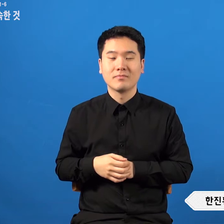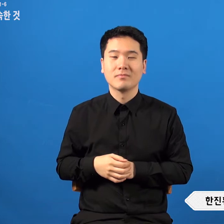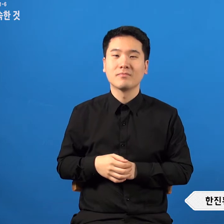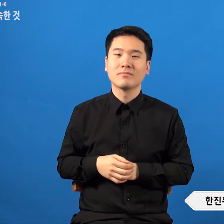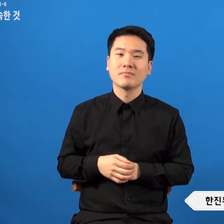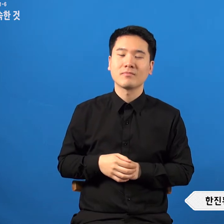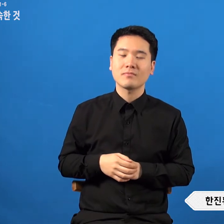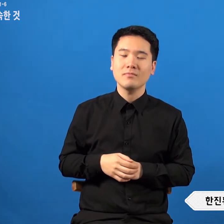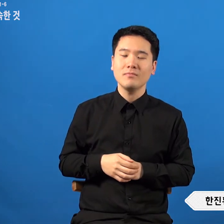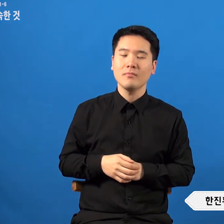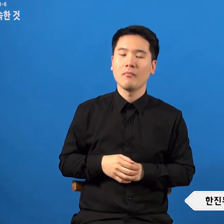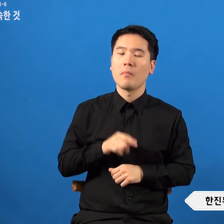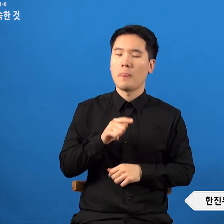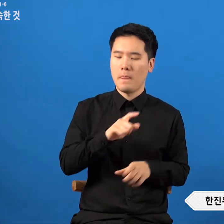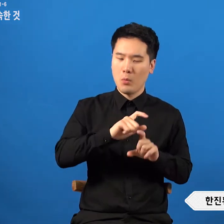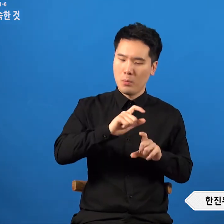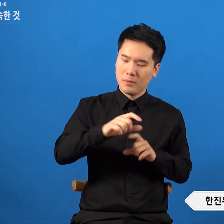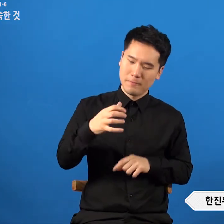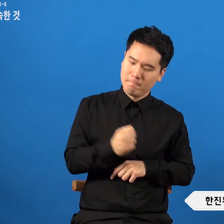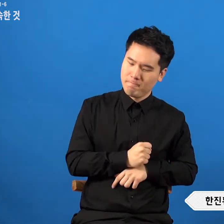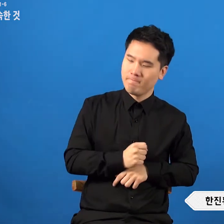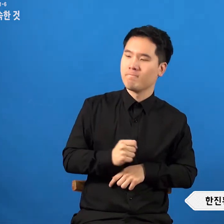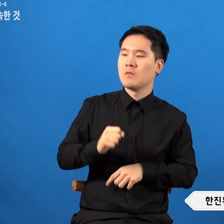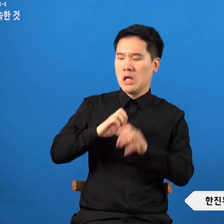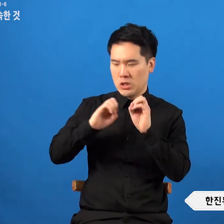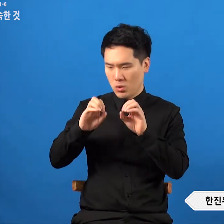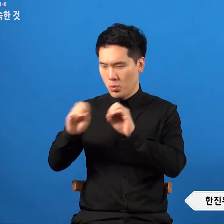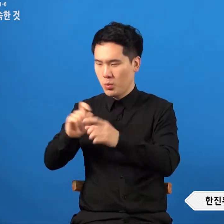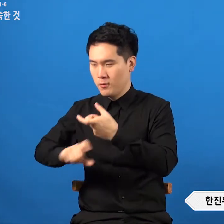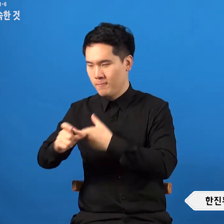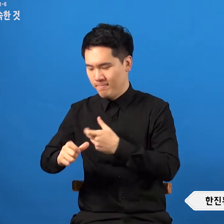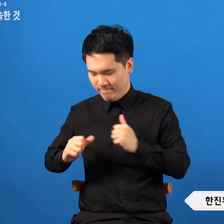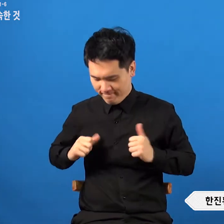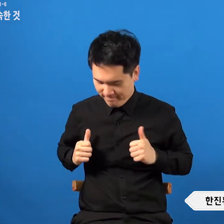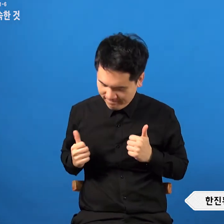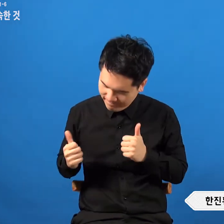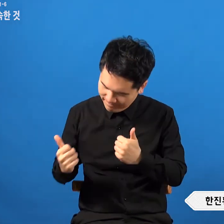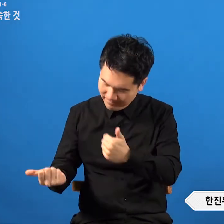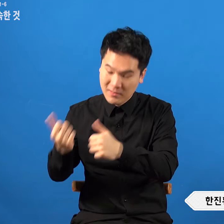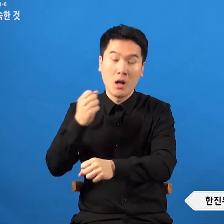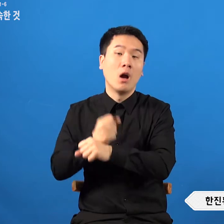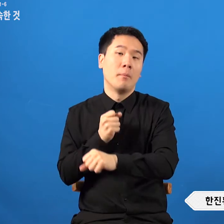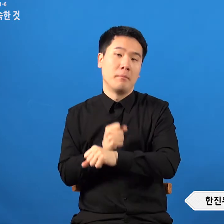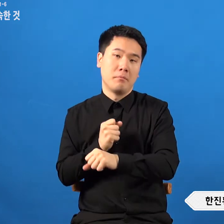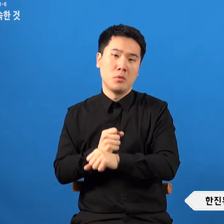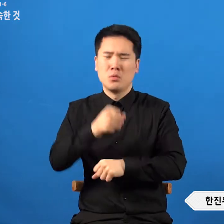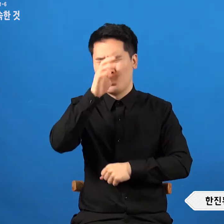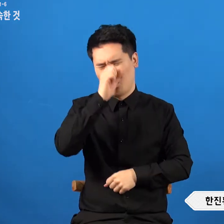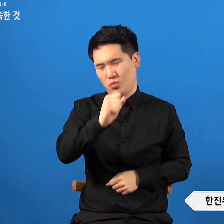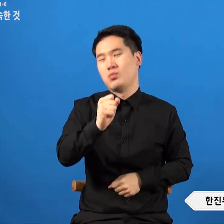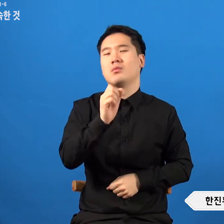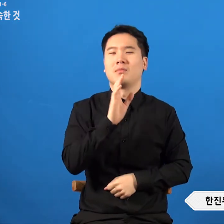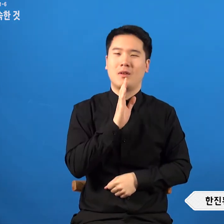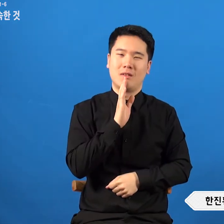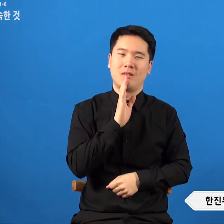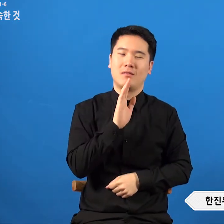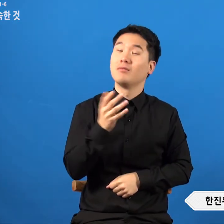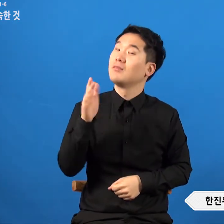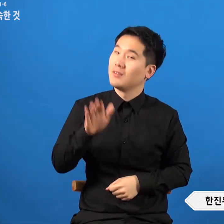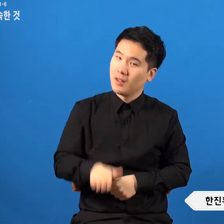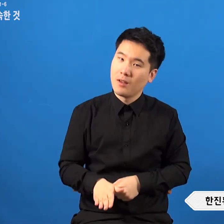자, 그런 고민을 해서 선교를 더 많이 하게 되고 선교를 더 열심히 하게 되고 하면